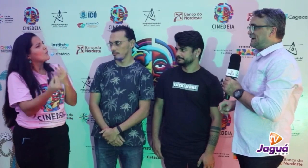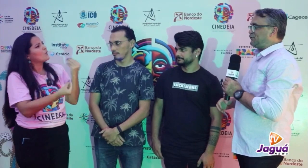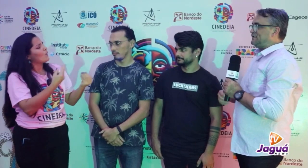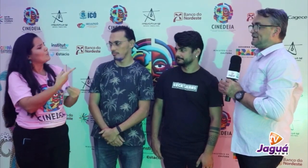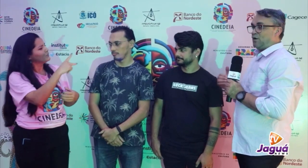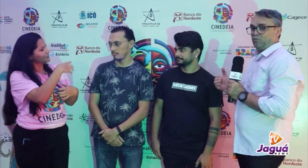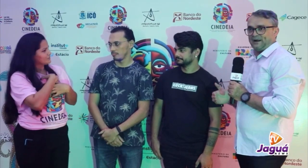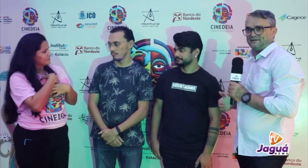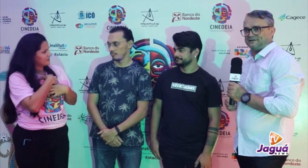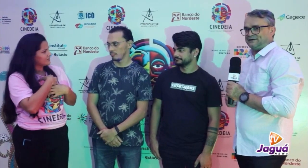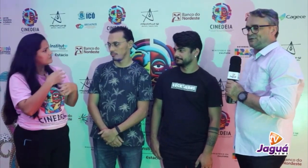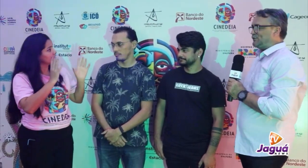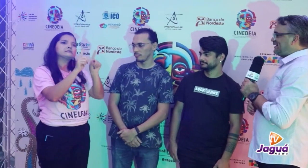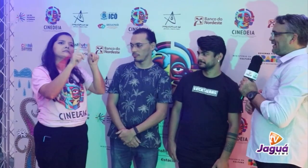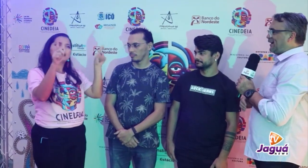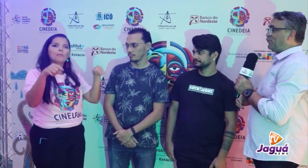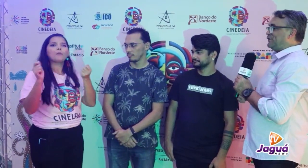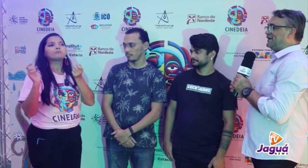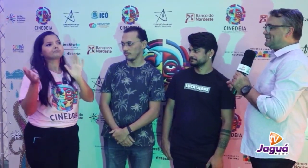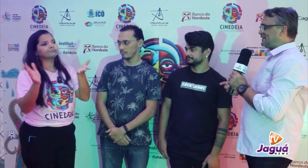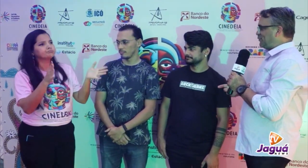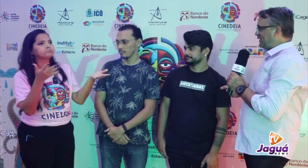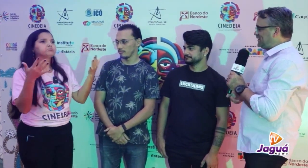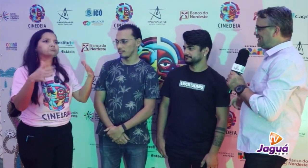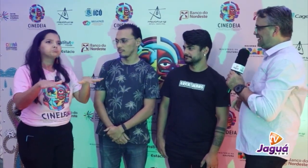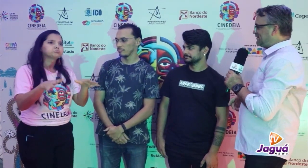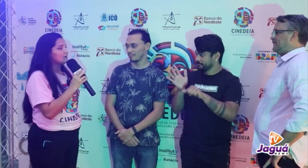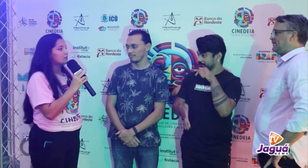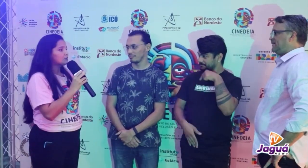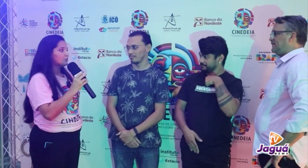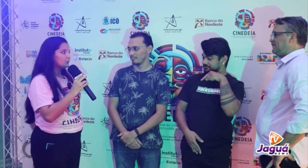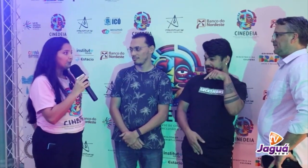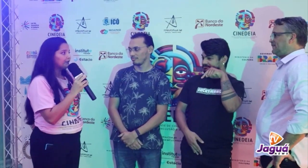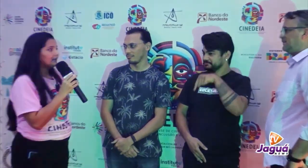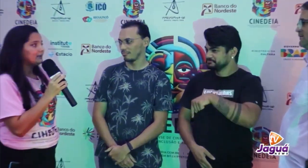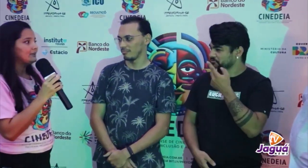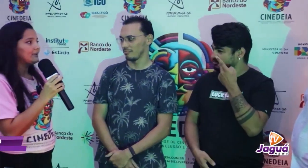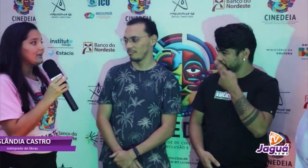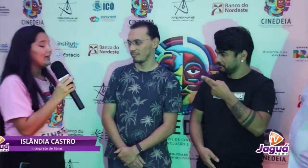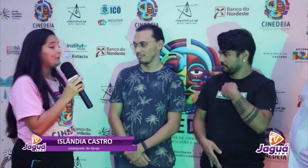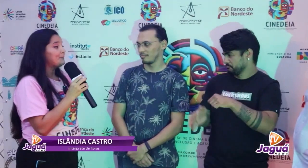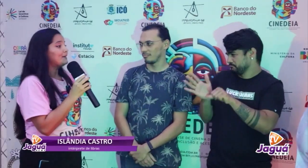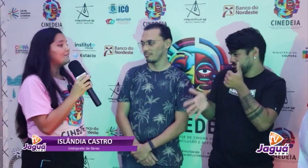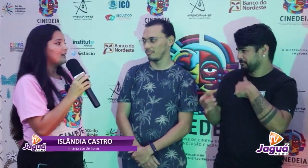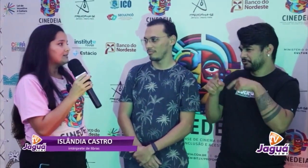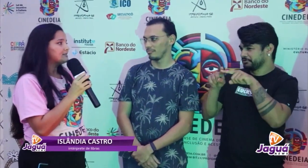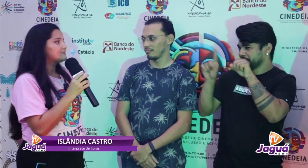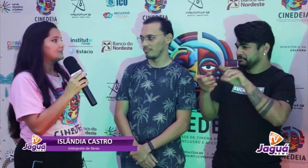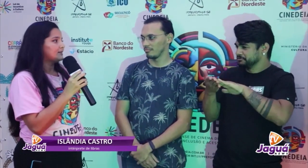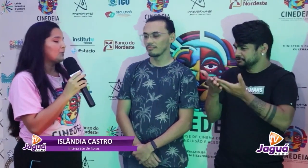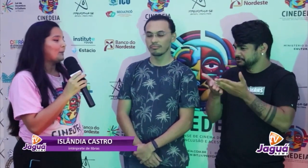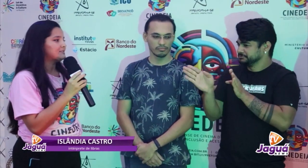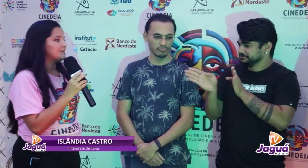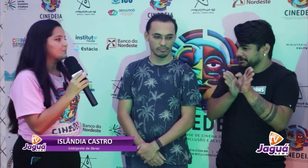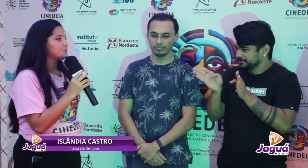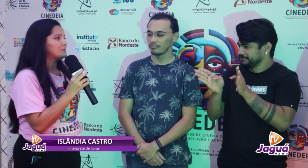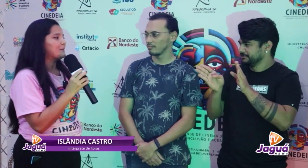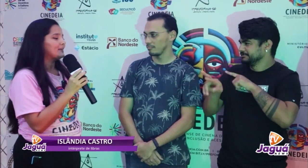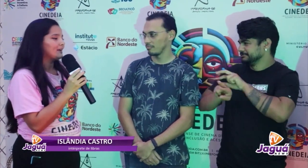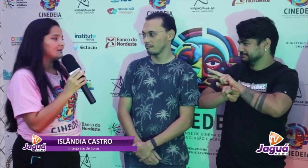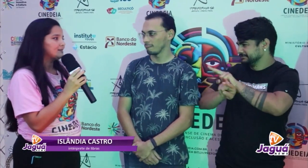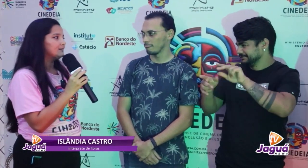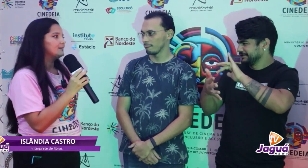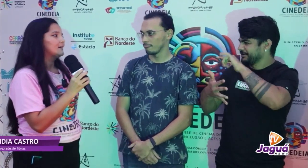ele já conhecia algo parecido, algo enriquecedor para a vida dele. Eu sou surdo e é a primeira vez que eu participo